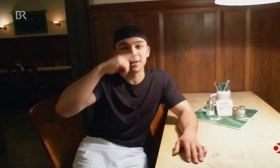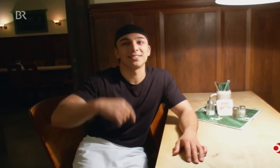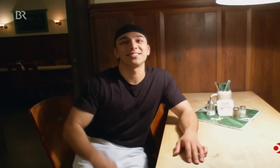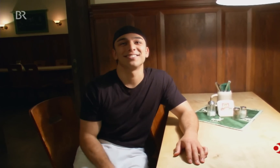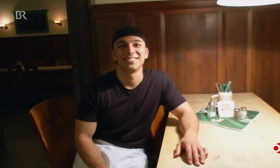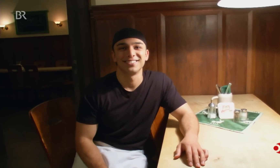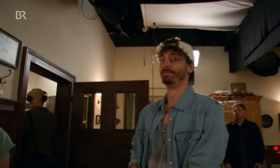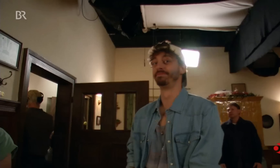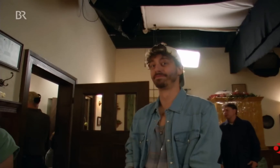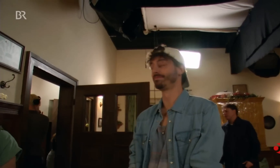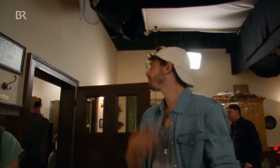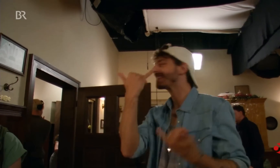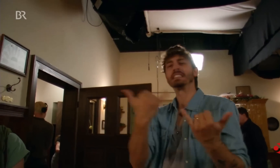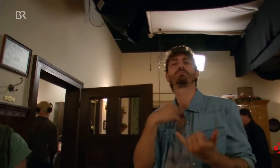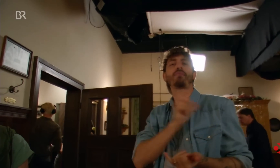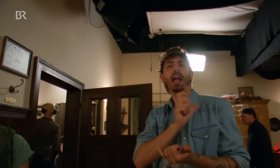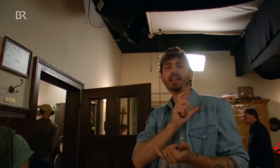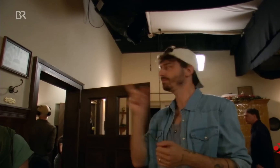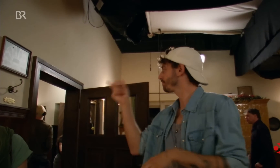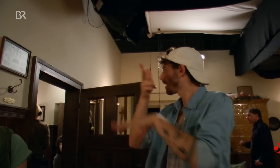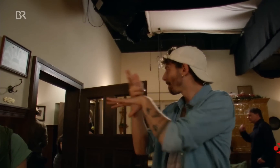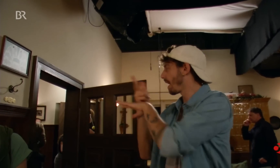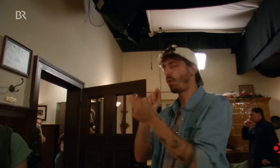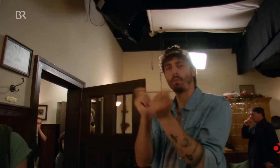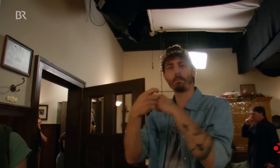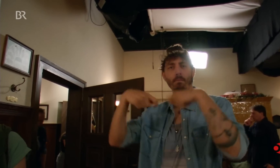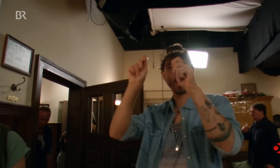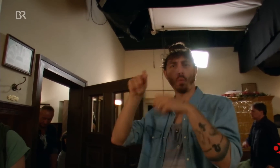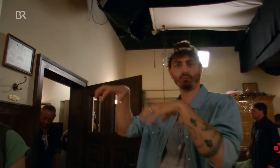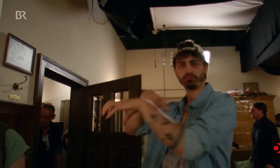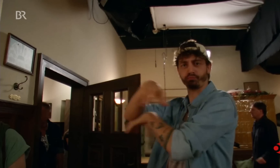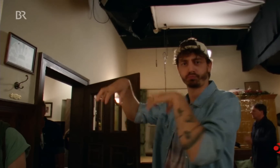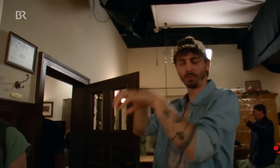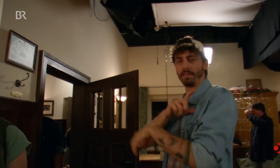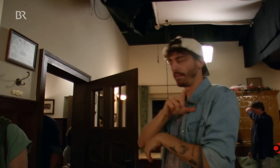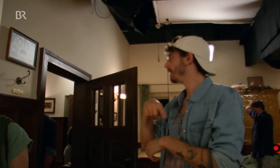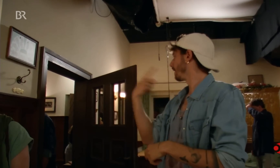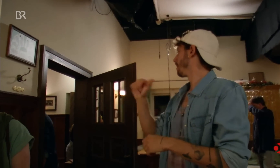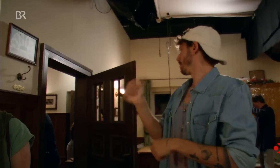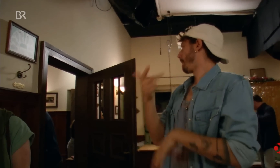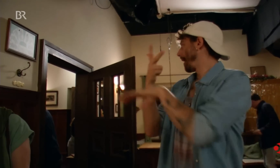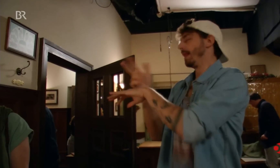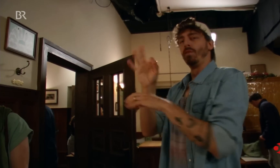Spaß. Wir warten, weil gerade die Kameras umgebaut werden. Dann filmen wir nochmal aus einer anderen Perspektive.